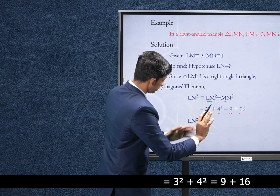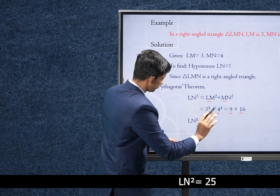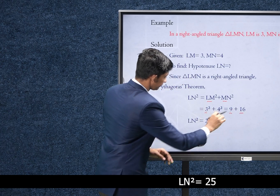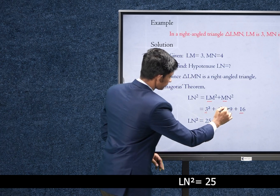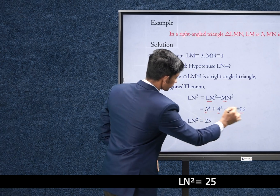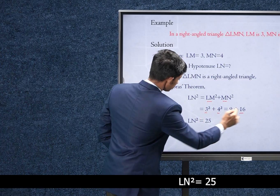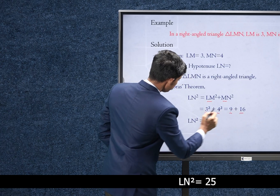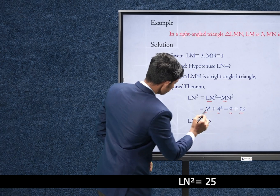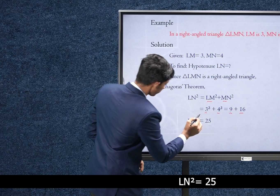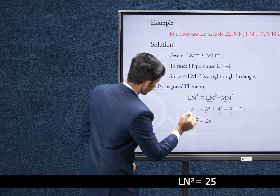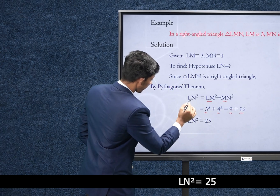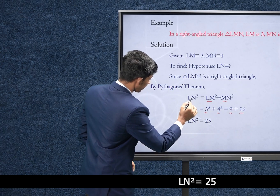LN square is equal to 25.